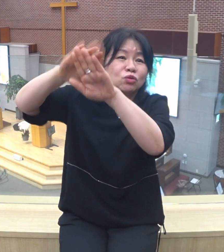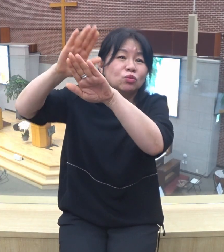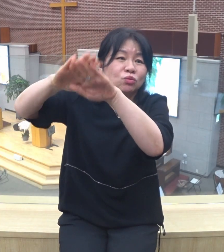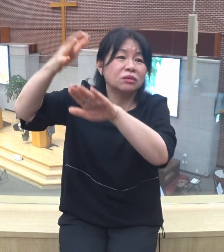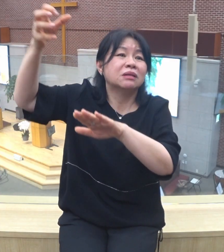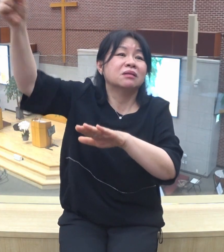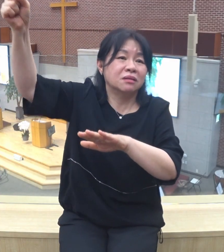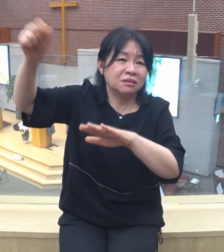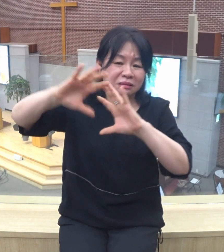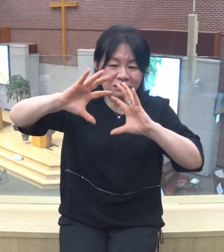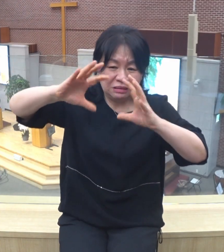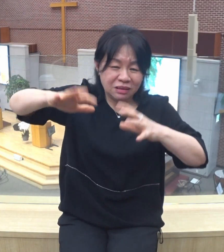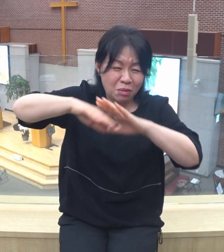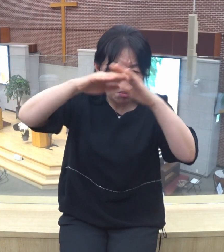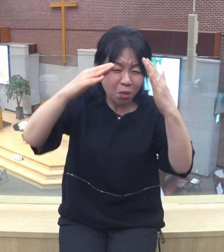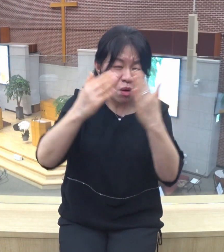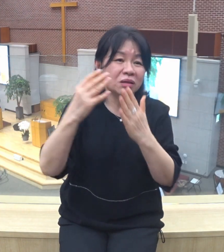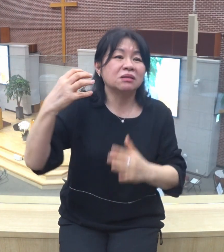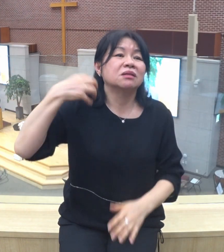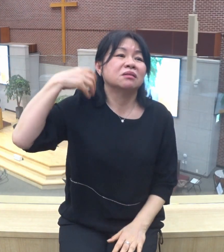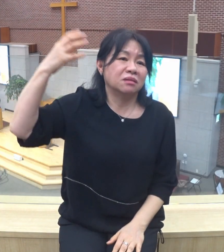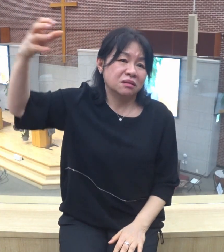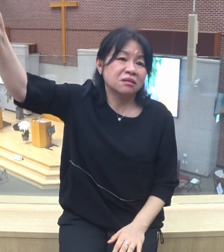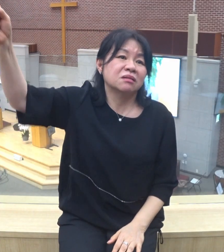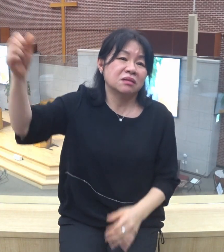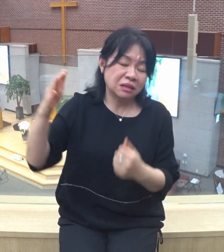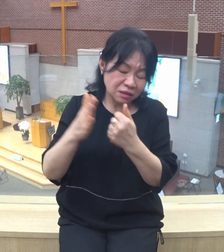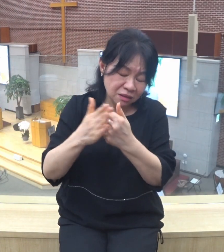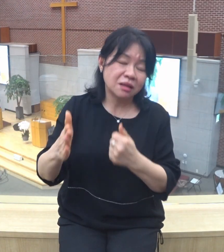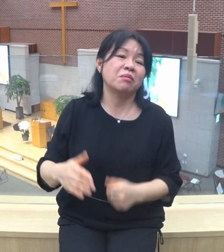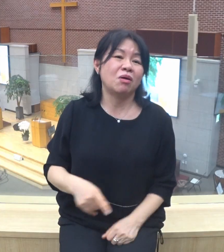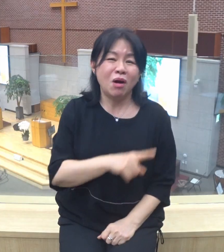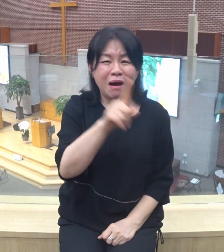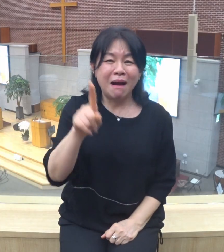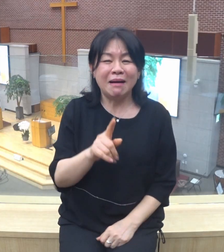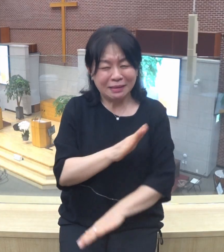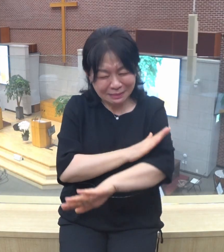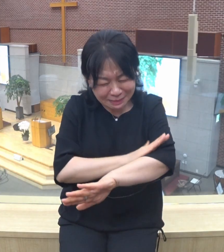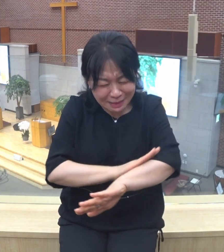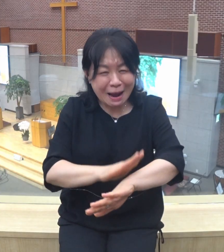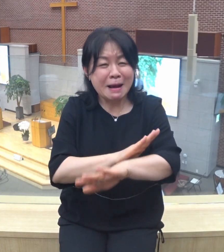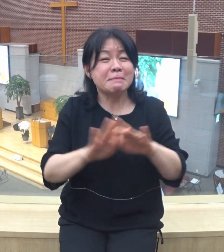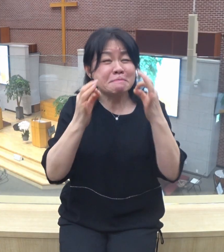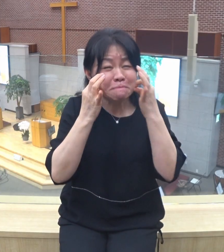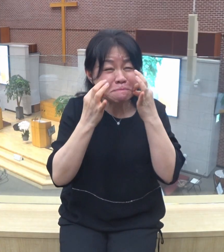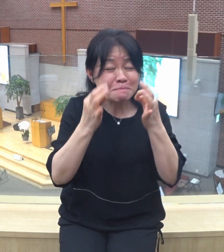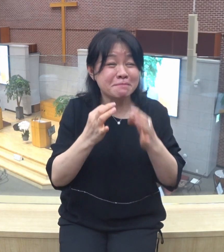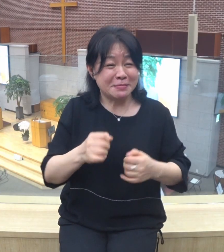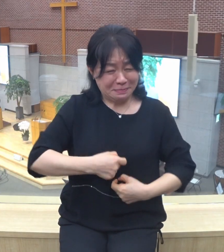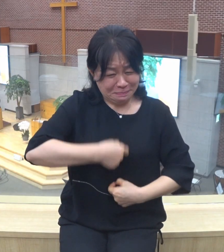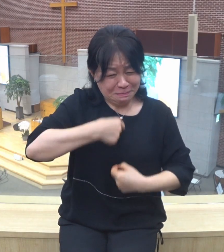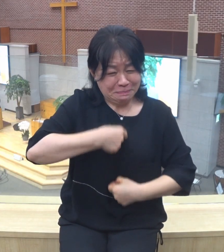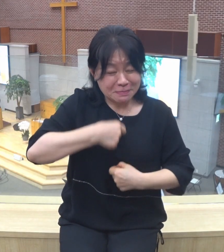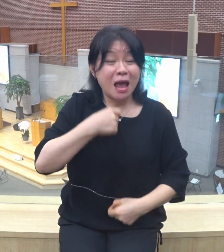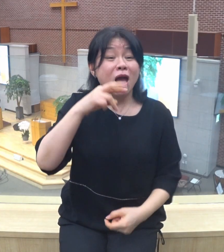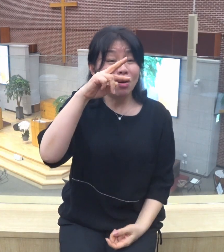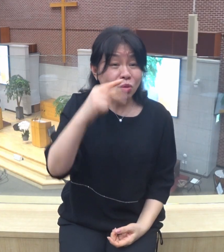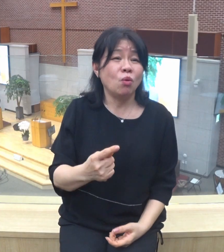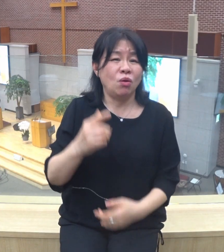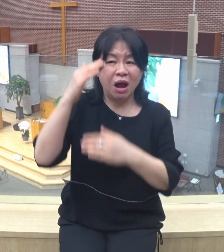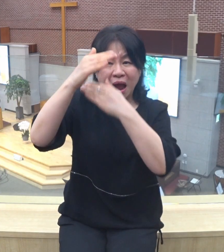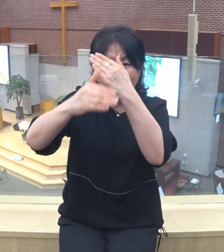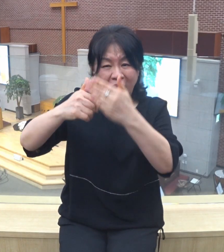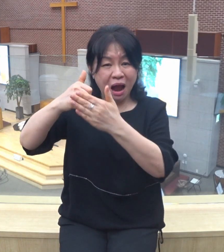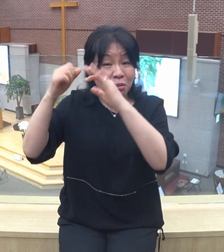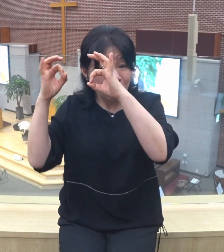하나님 앞에 우리의 존재를 증명할 수 있겠습니까? 우리가 아무리 선해도 완전한 선이신 하나님 앞에